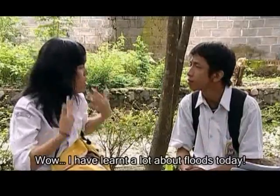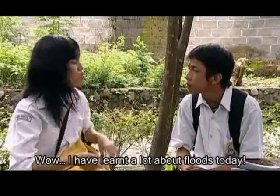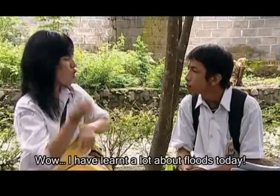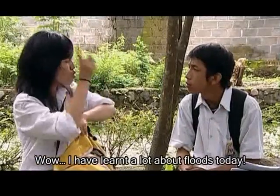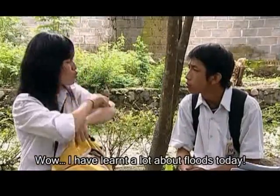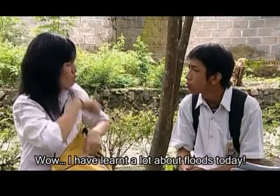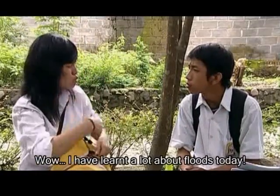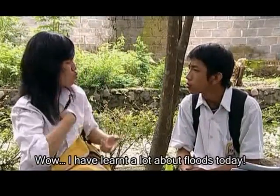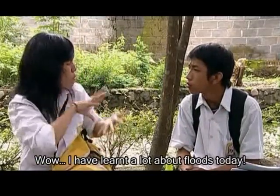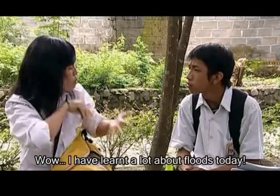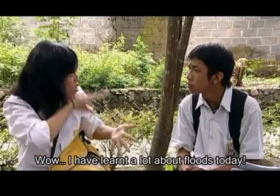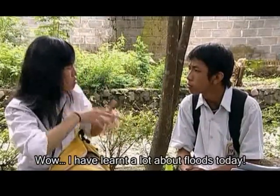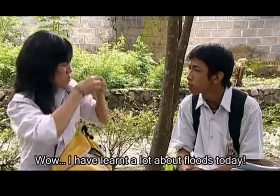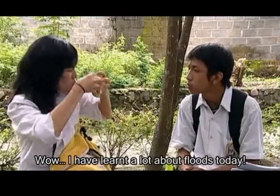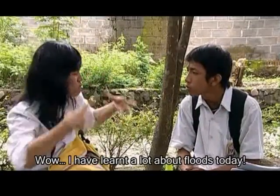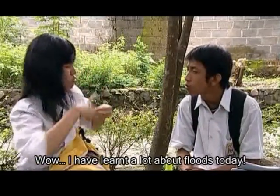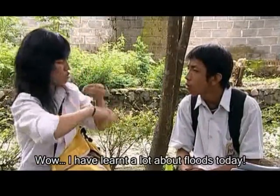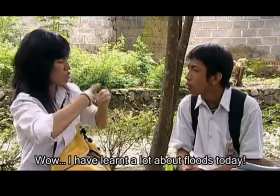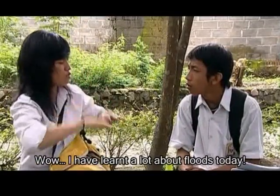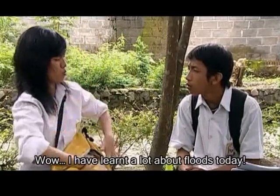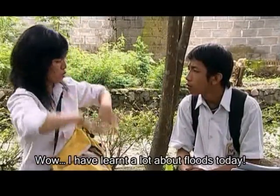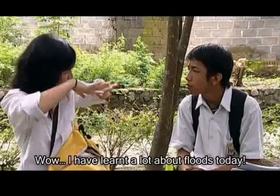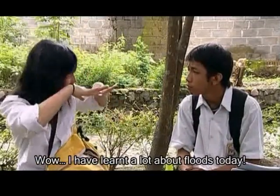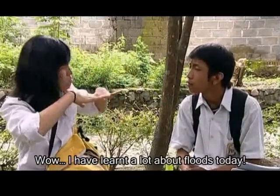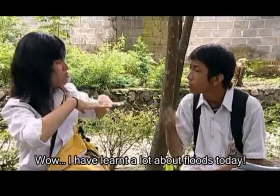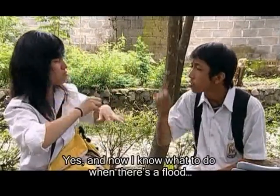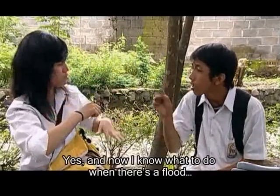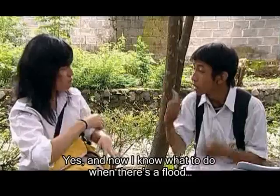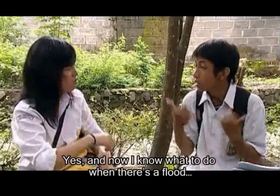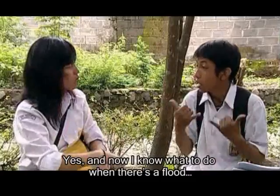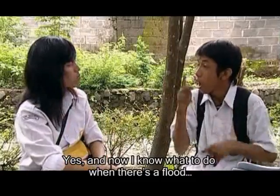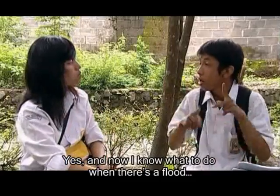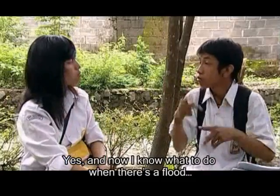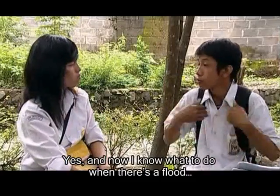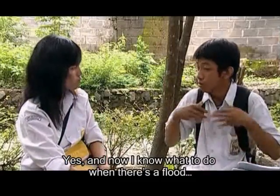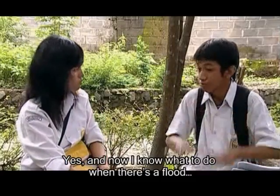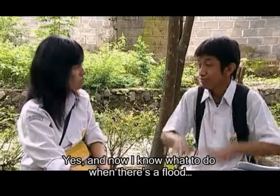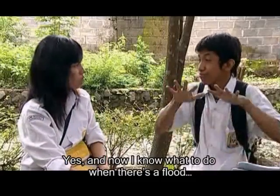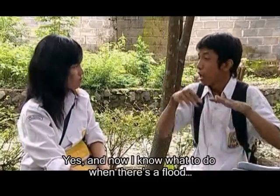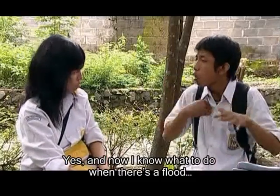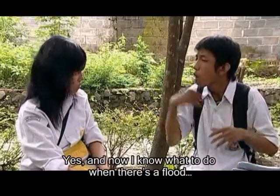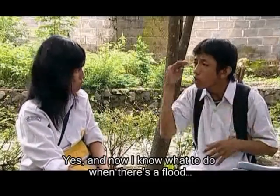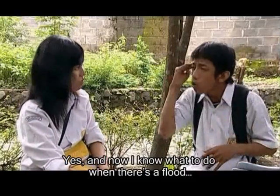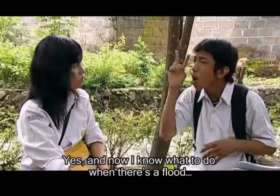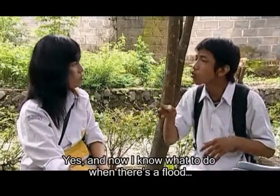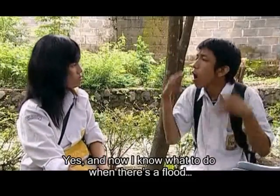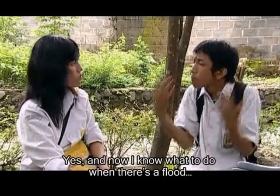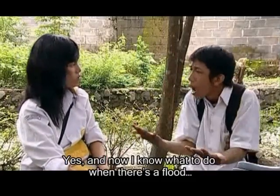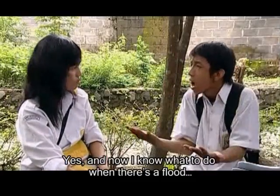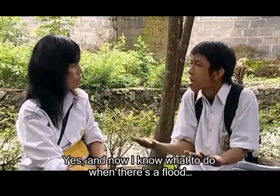Wah, hari ini aku belajar banyak sekali tentang banjir. Iya, aku jadi tahu apa yang harus kulakukan saat